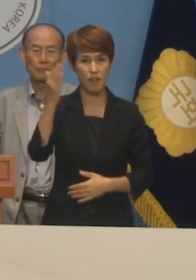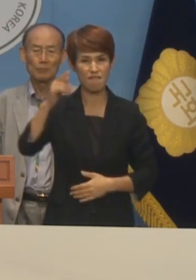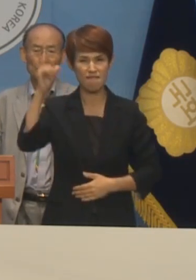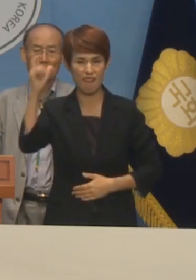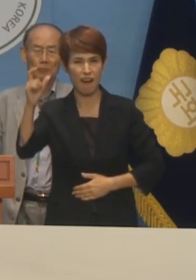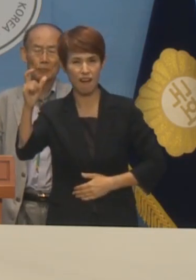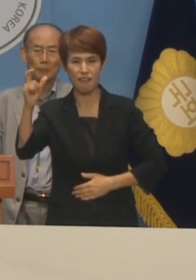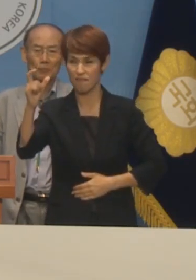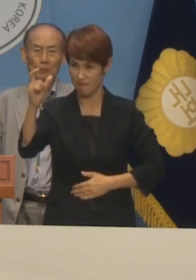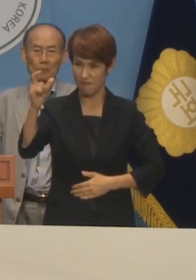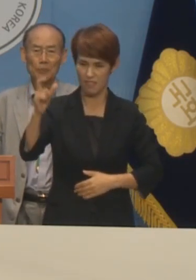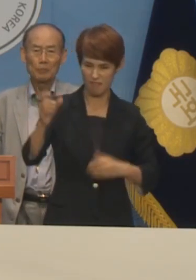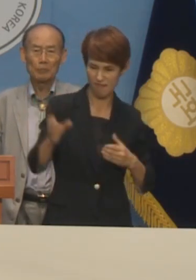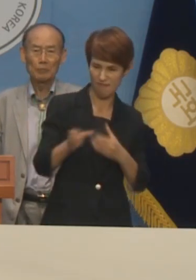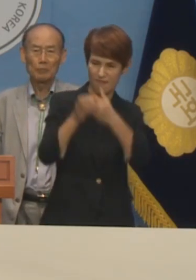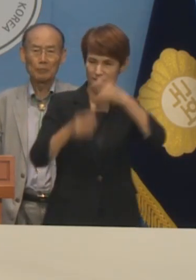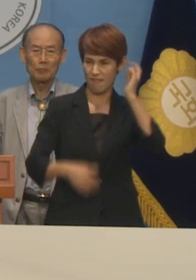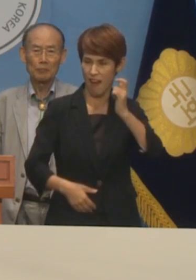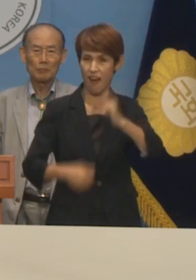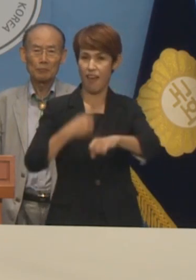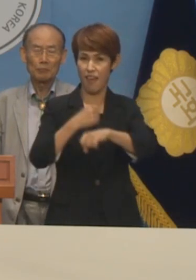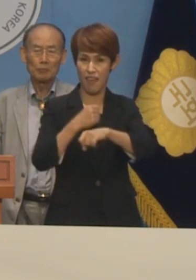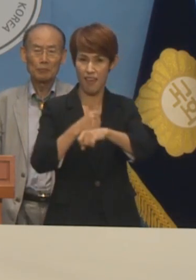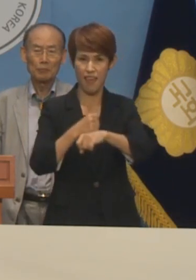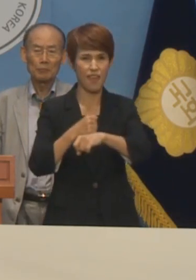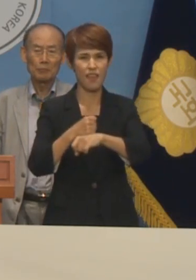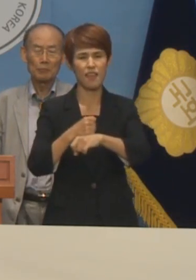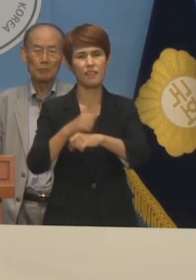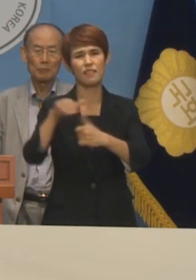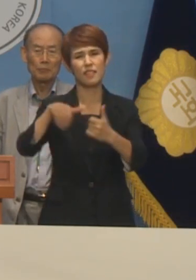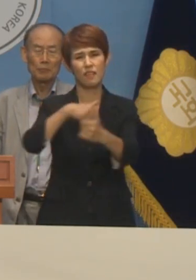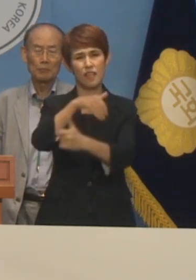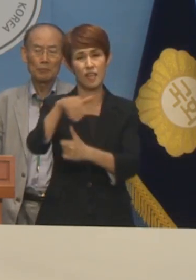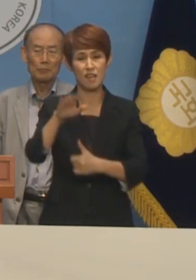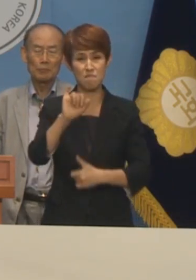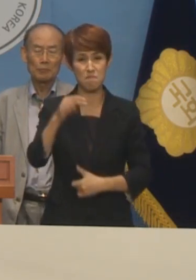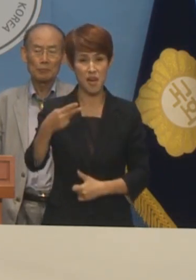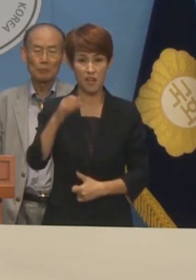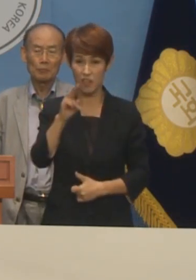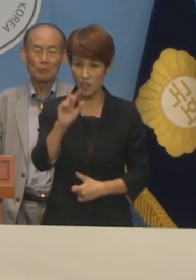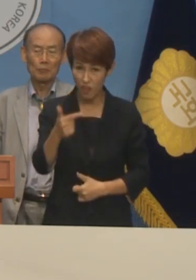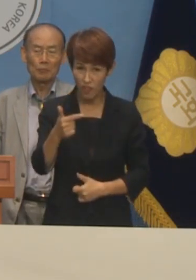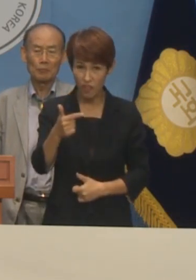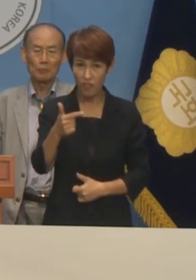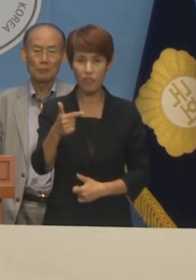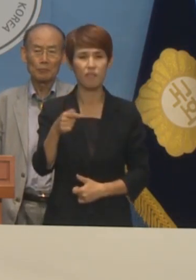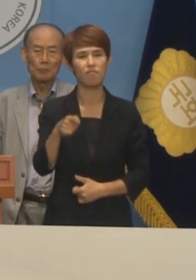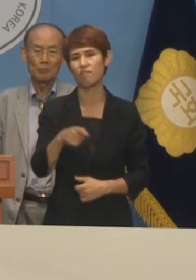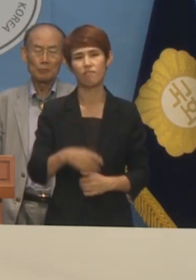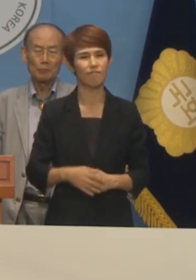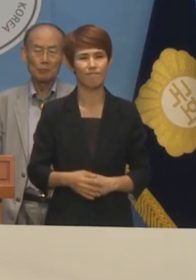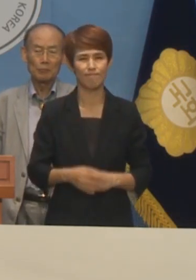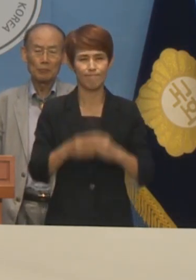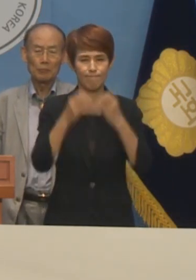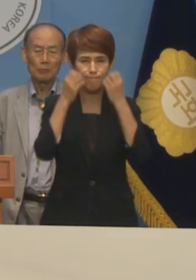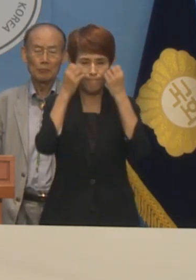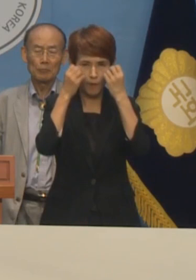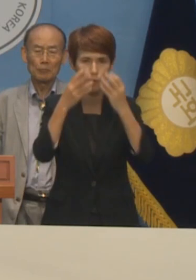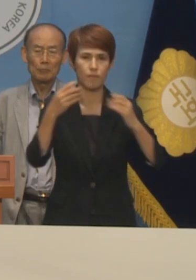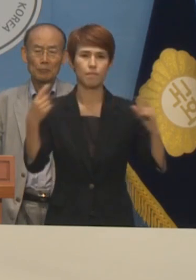강의 격렬한 대립과 대치로 전환한 것이 필연적이었다면 이것이 새로운